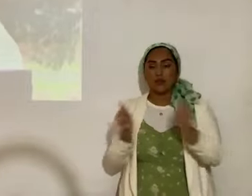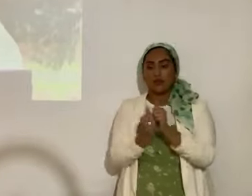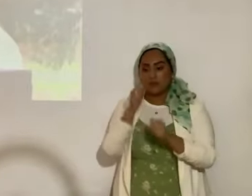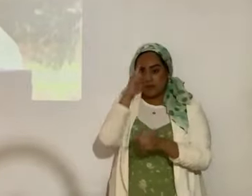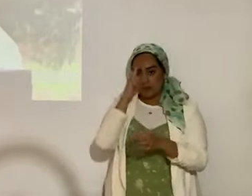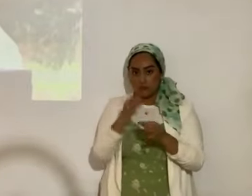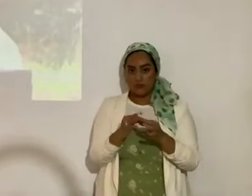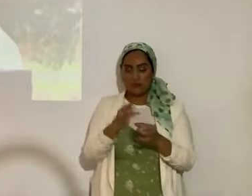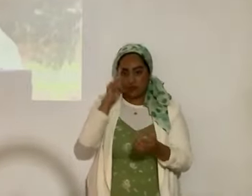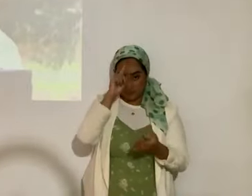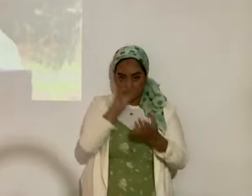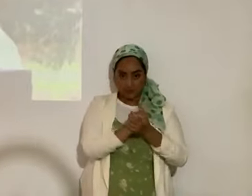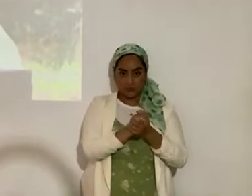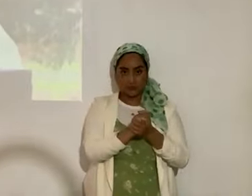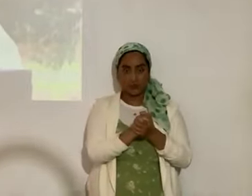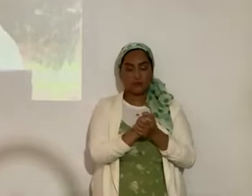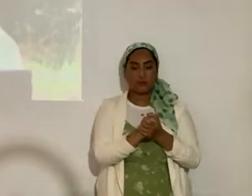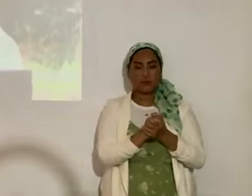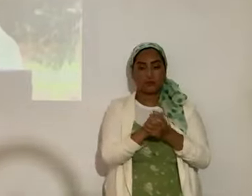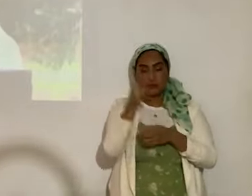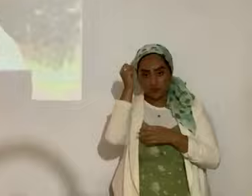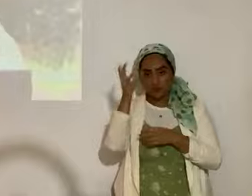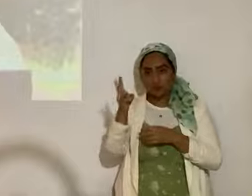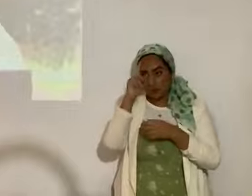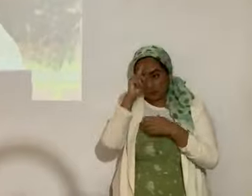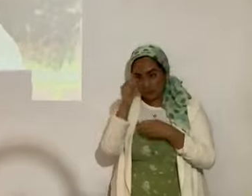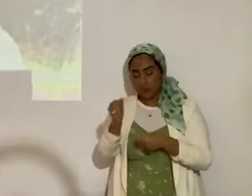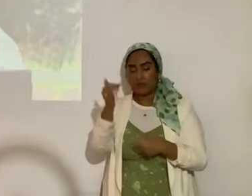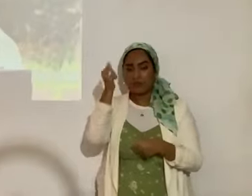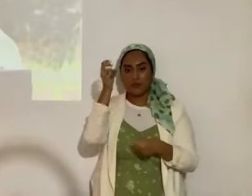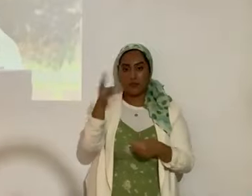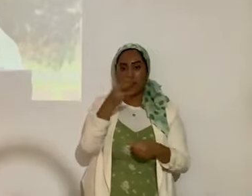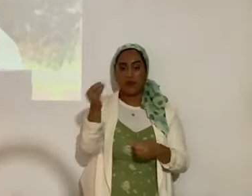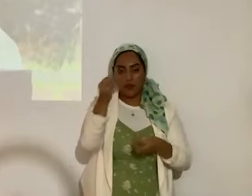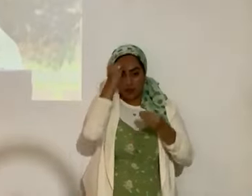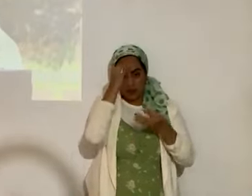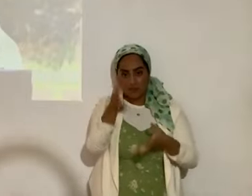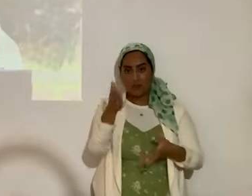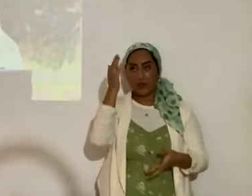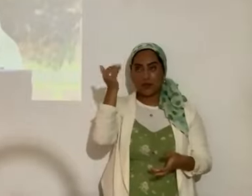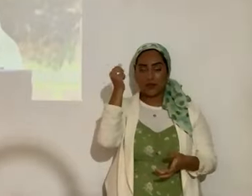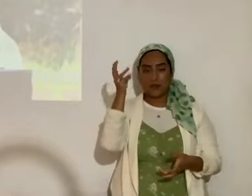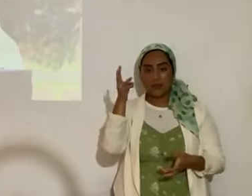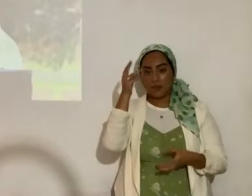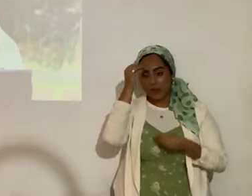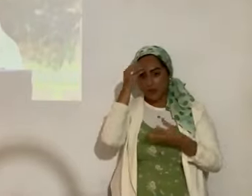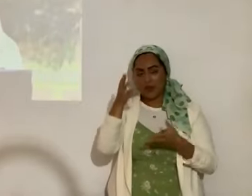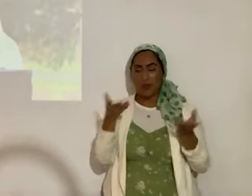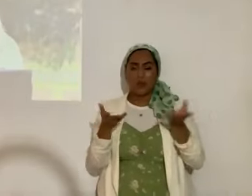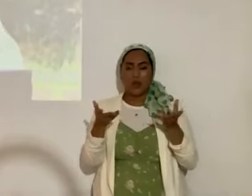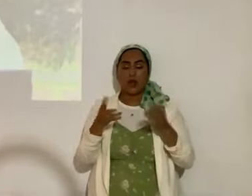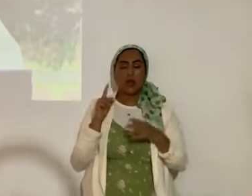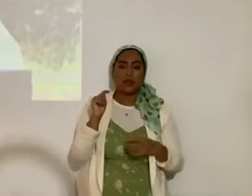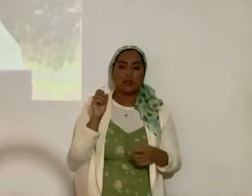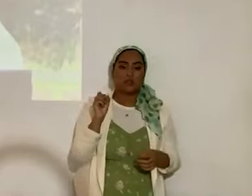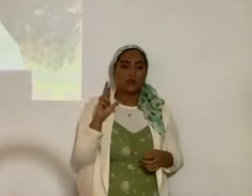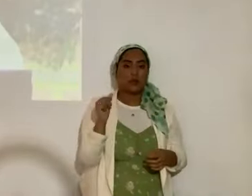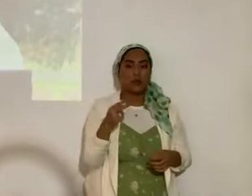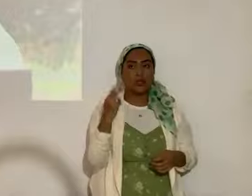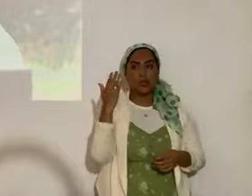que es creer en yashua confiar en yahshua y obedecer a yahshua obedecer que la torá